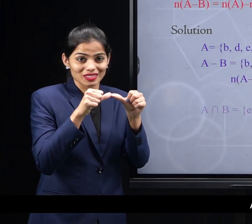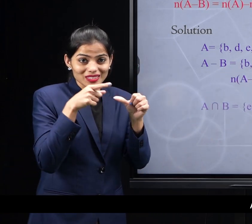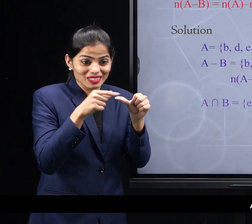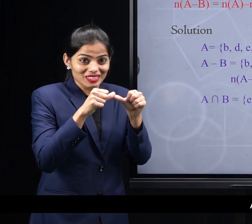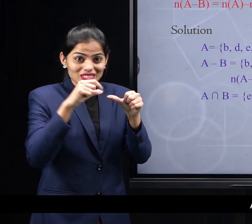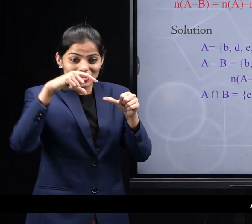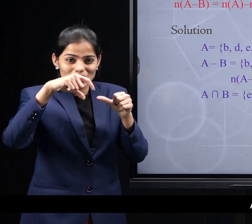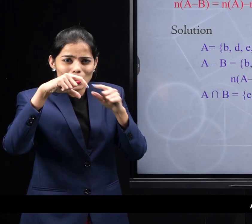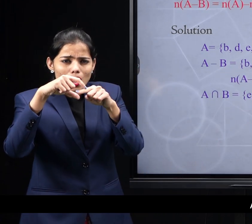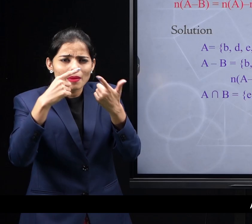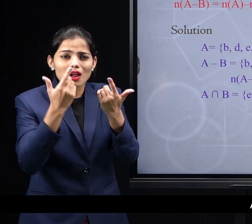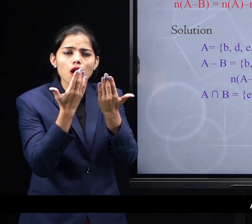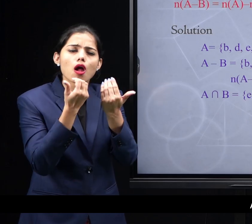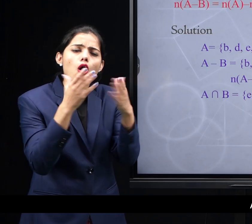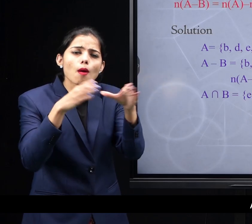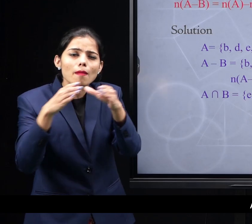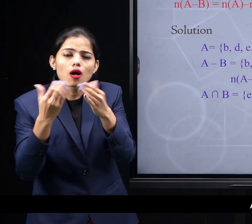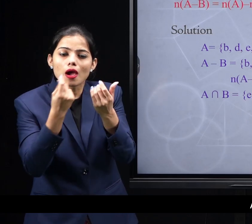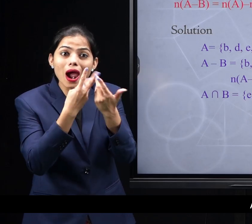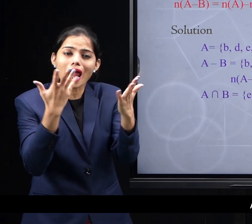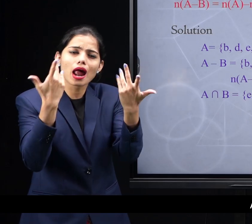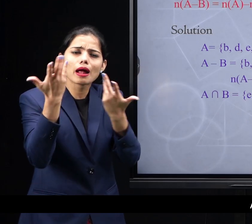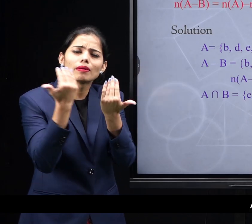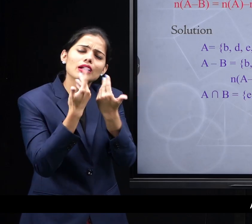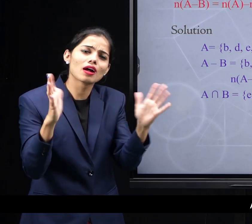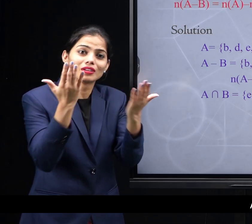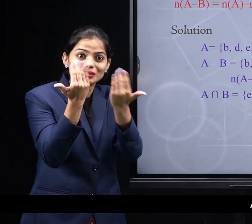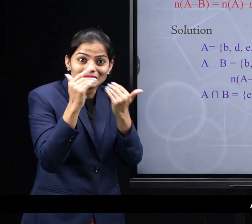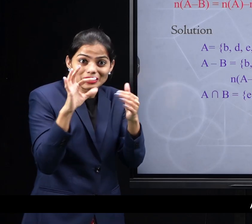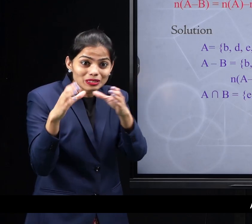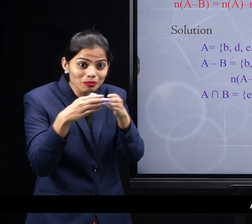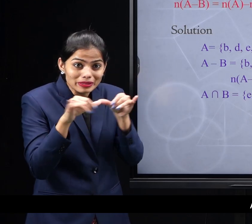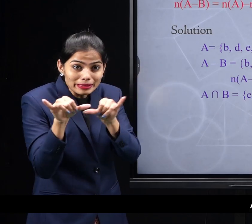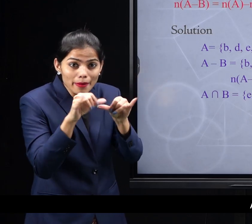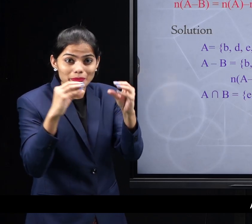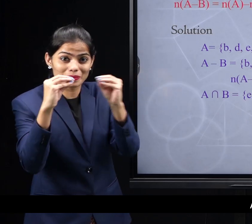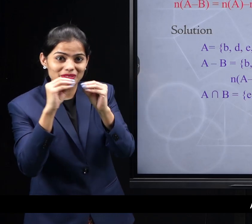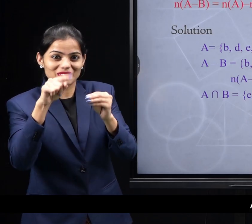में N intersection B is equals to E and H,